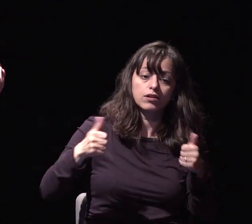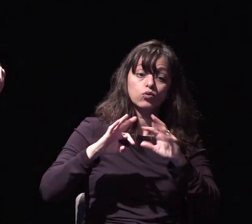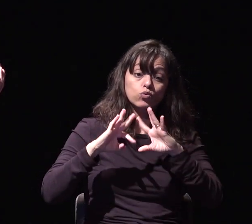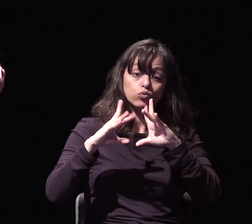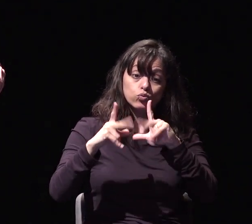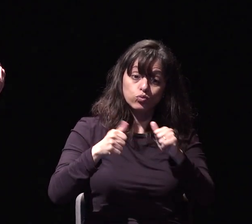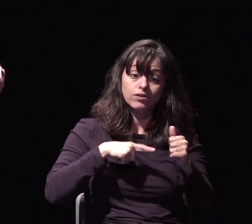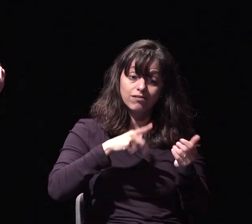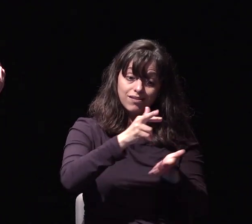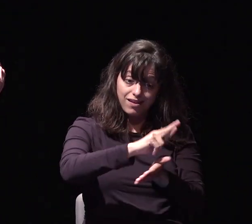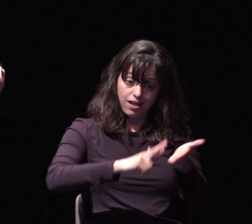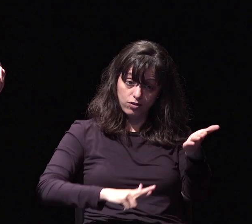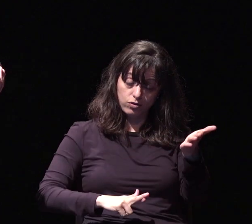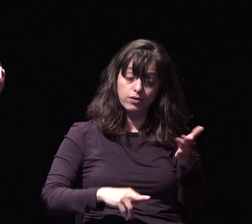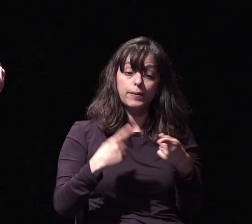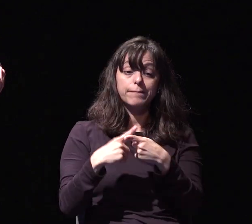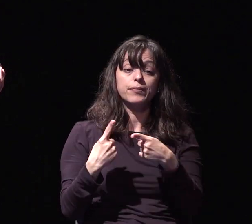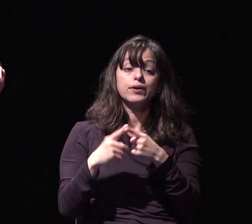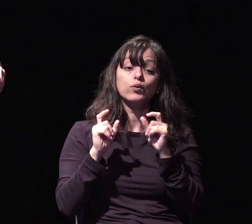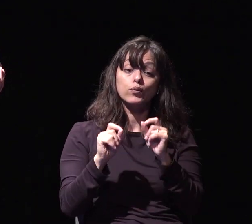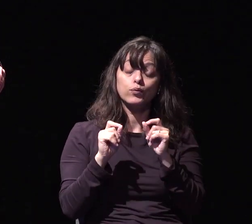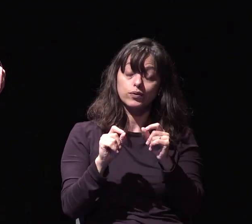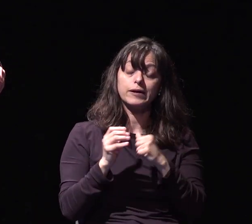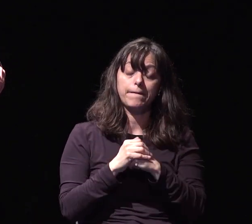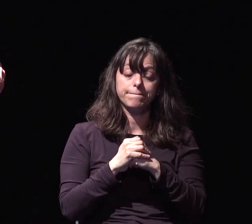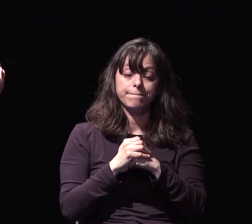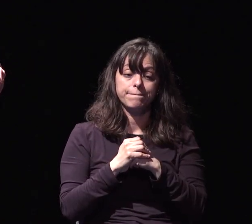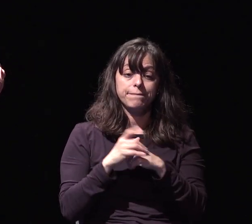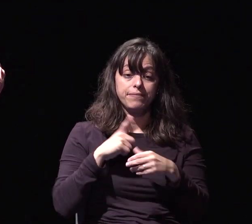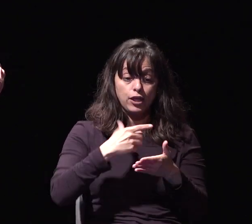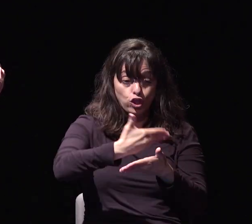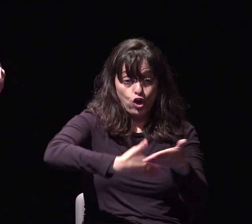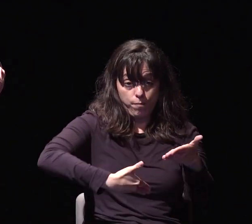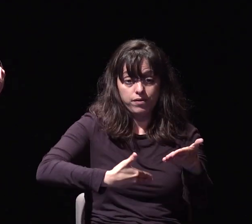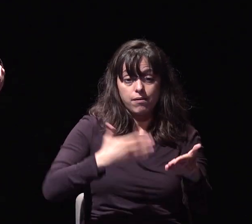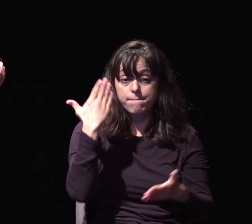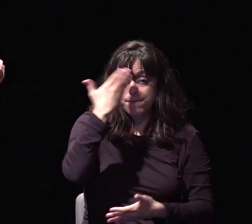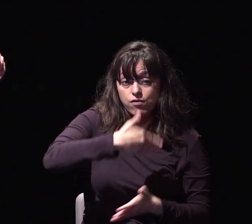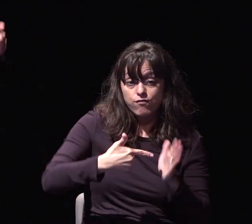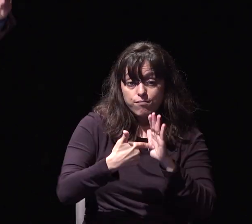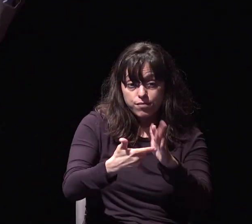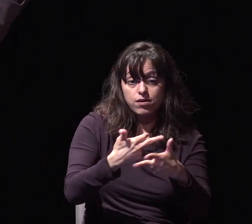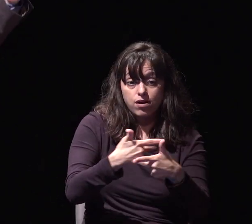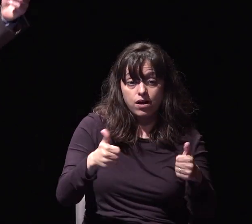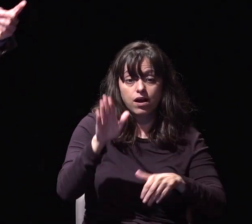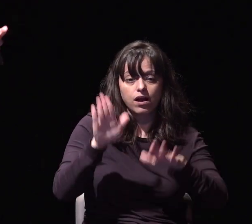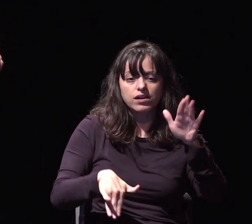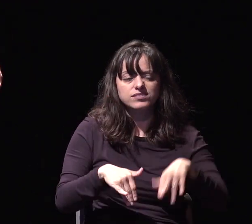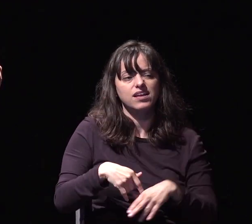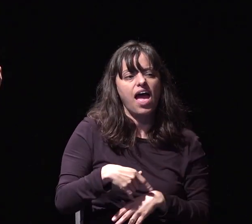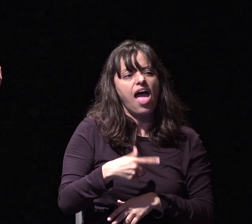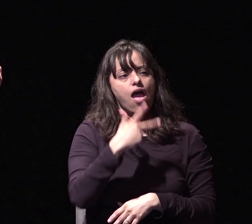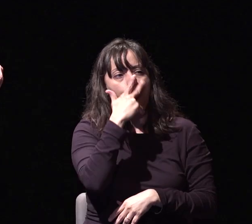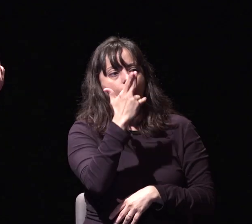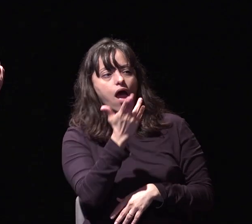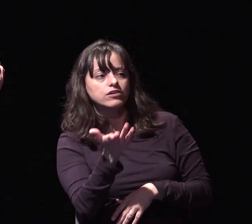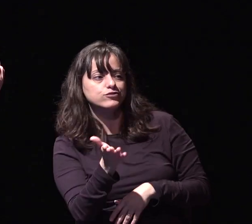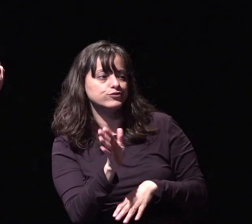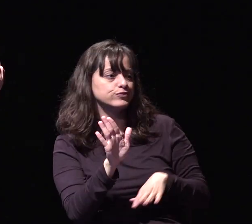porque os documentos comprovam situações que muitas vezes eram levantadas de uma forma